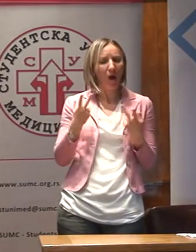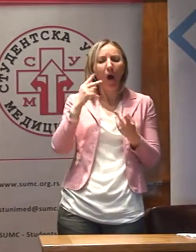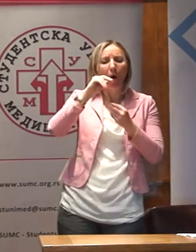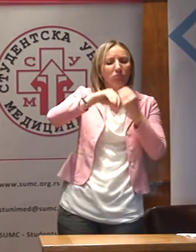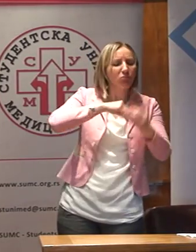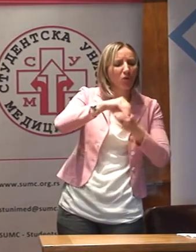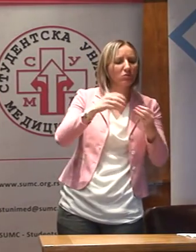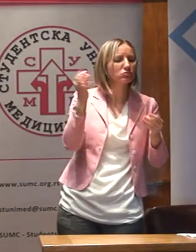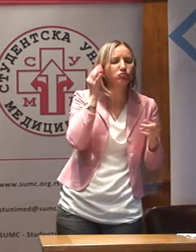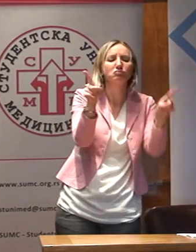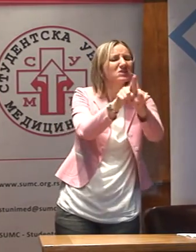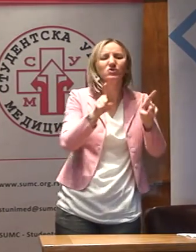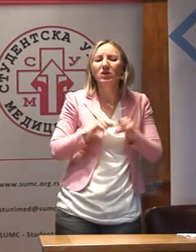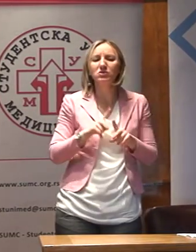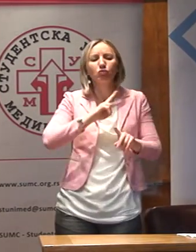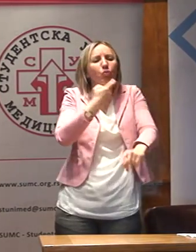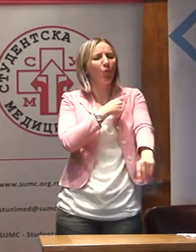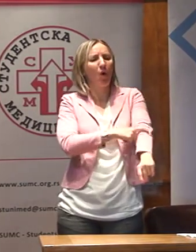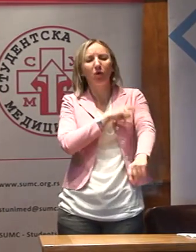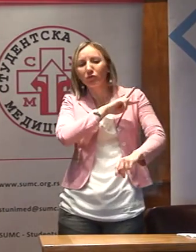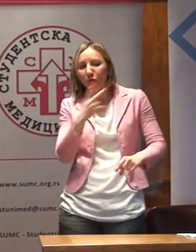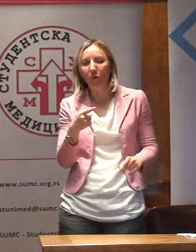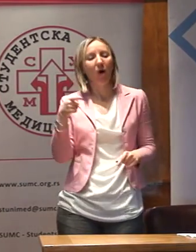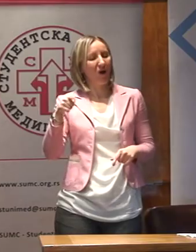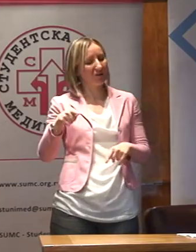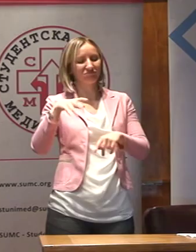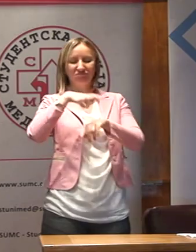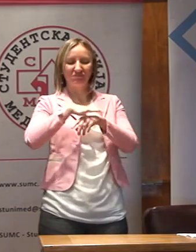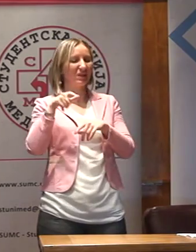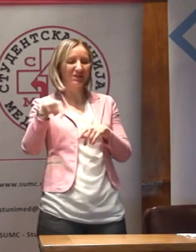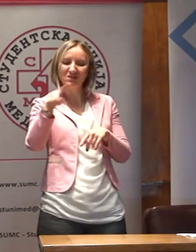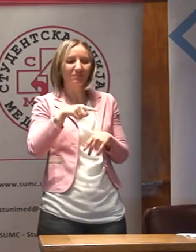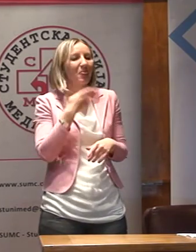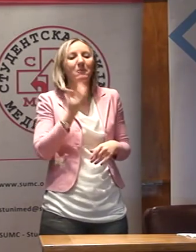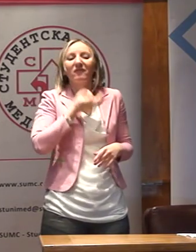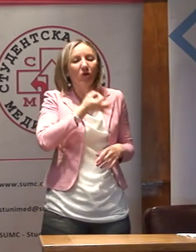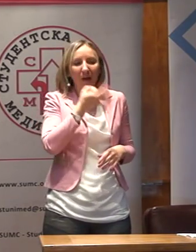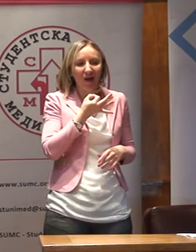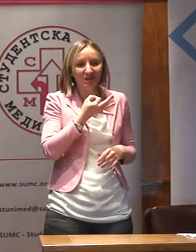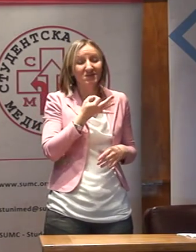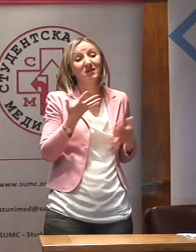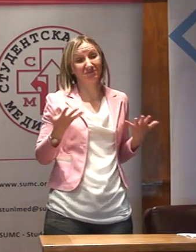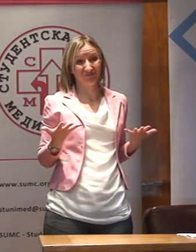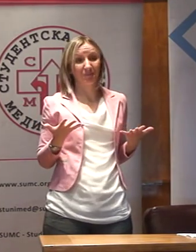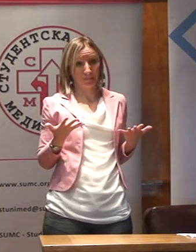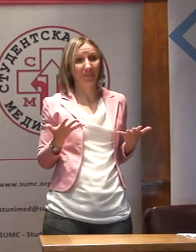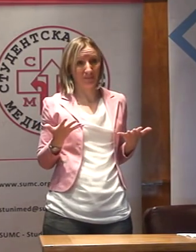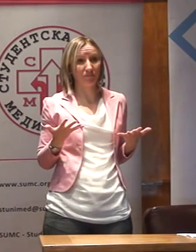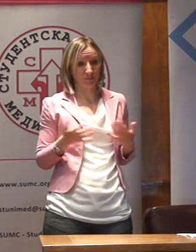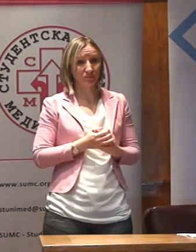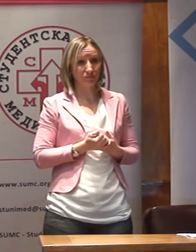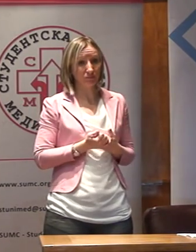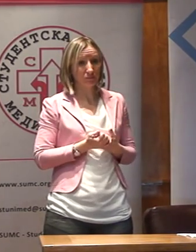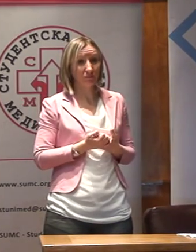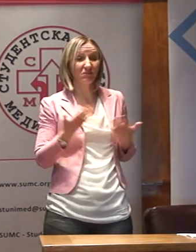na svoj znakovni jezik, međutim imam druge probleme kao što imaju i drugi članovi populacije. Međutim, budući da stručnici nisu